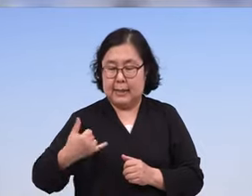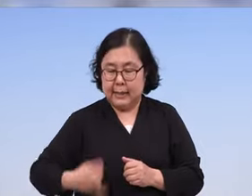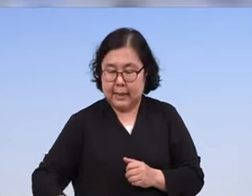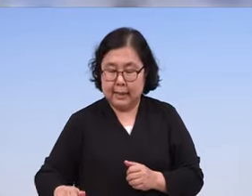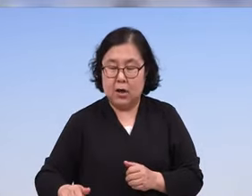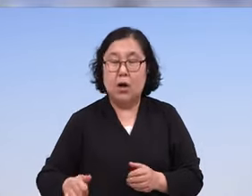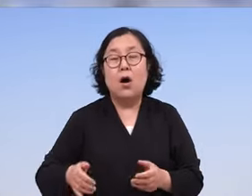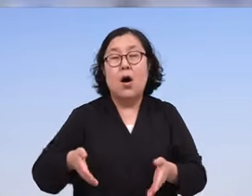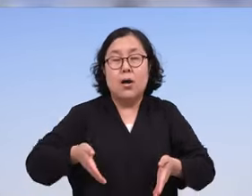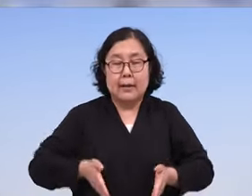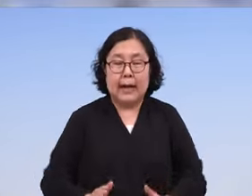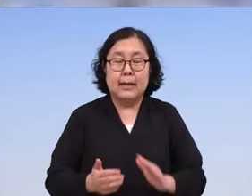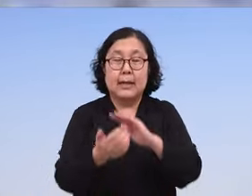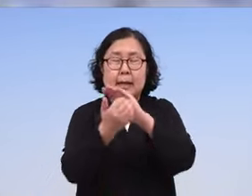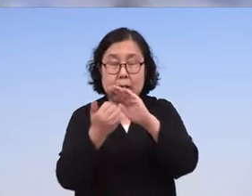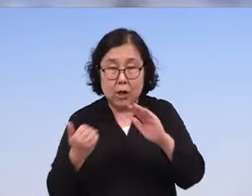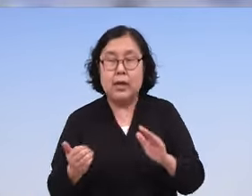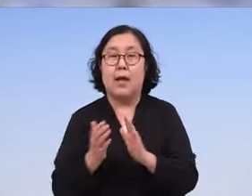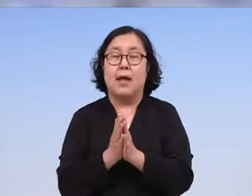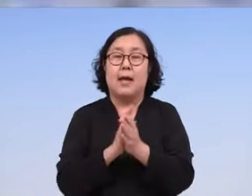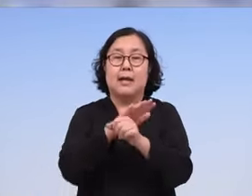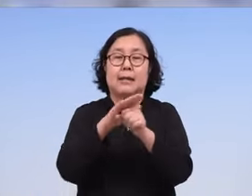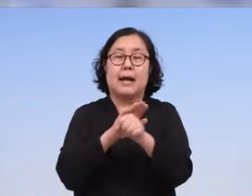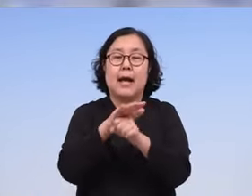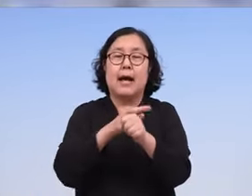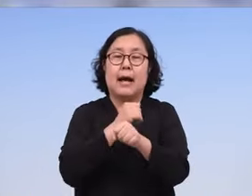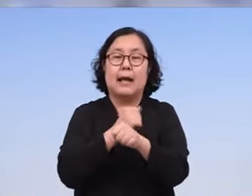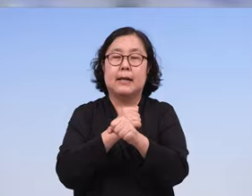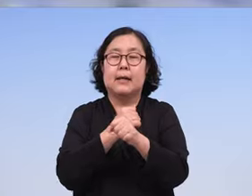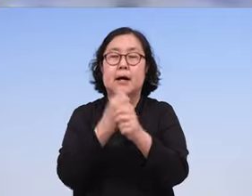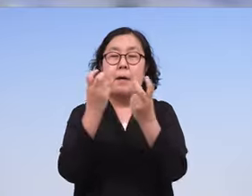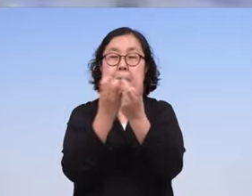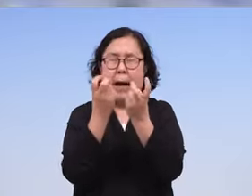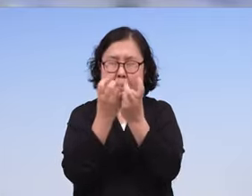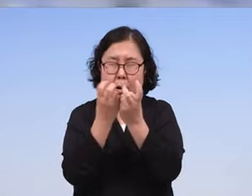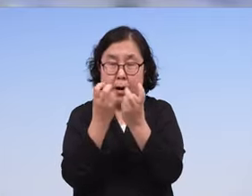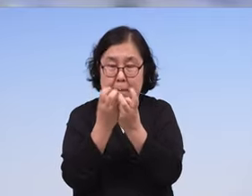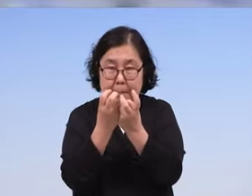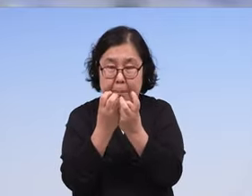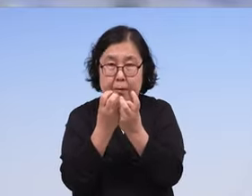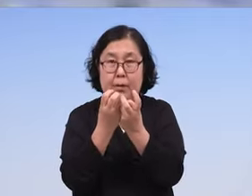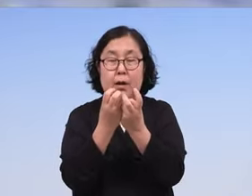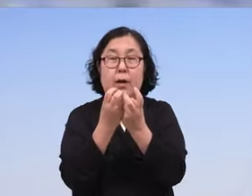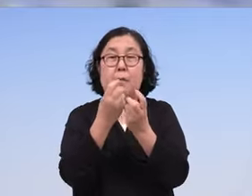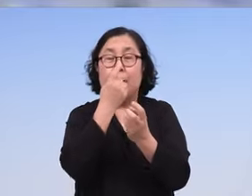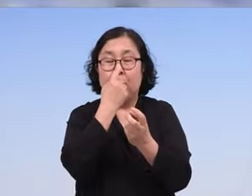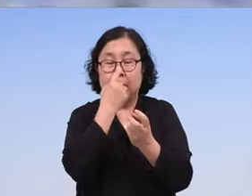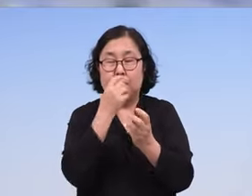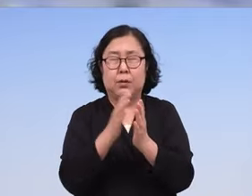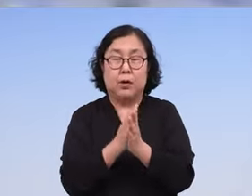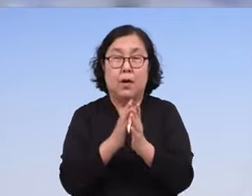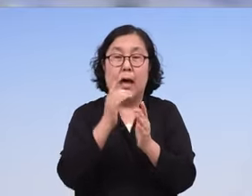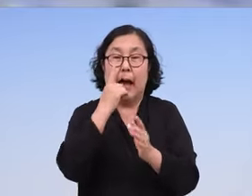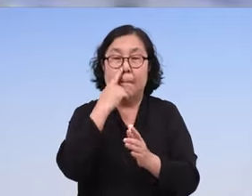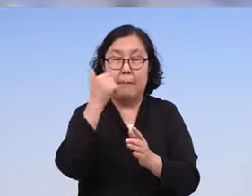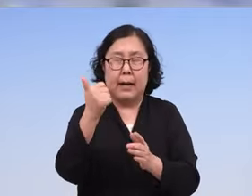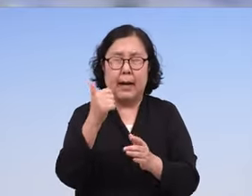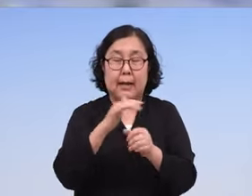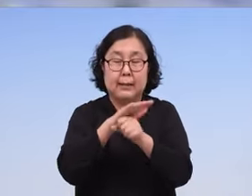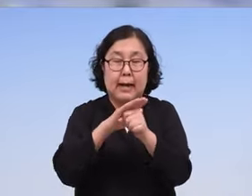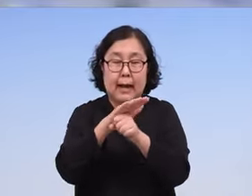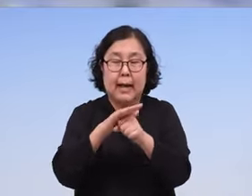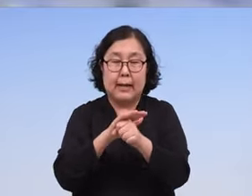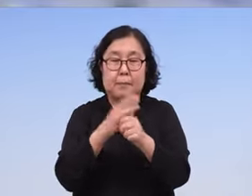낳기 전에 사랑하는 법을 배우세요. 맨날 너 아빠가 너 사랑해서 하는 말인데 그렇게 이야기하지만 그